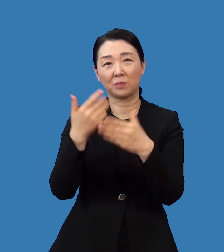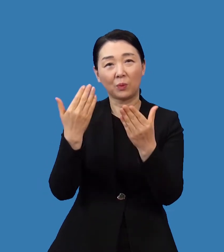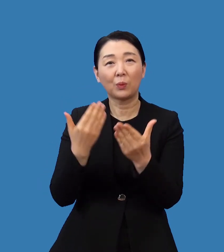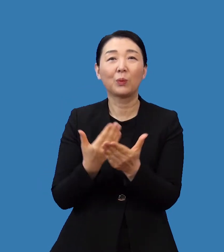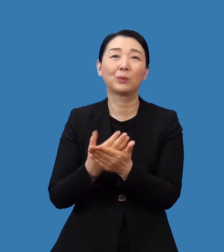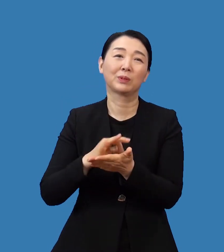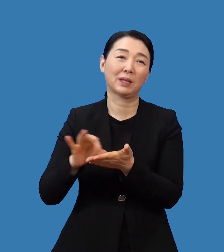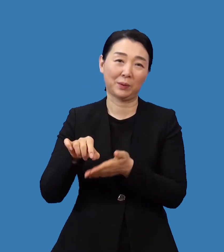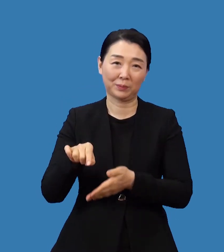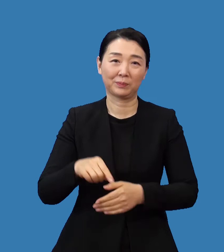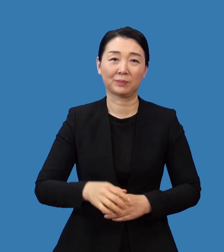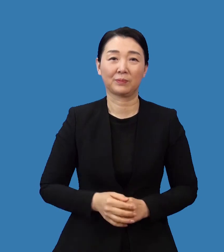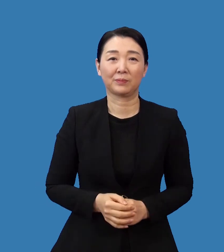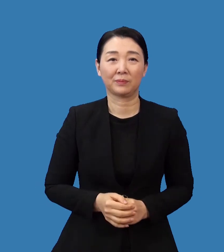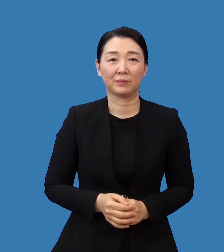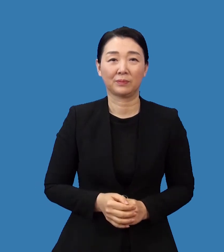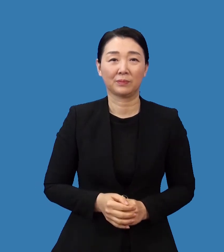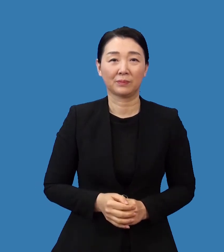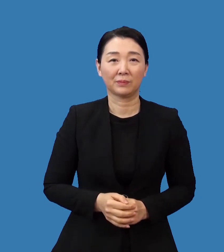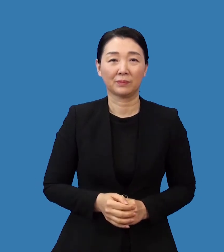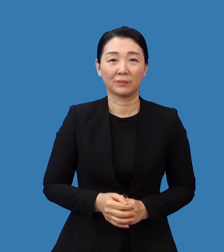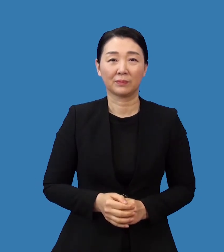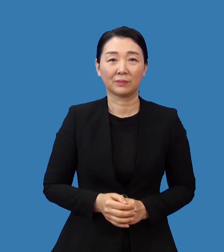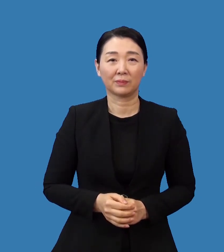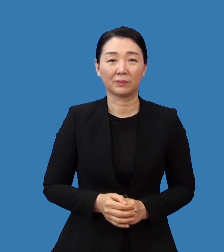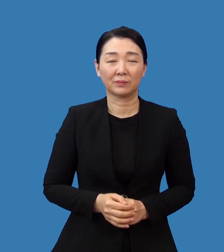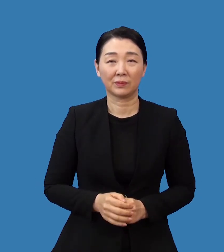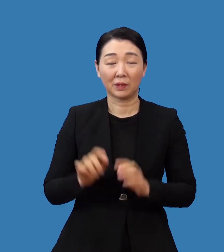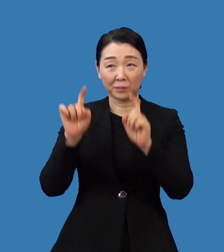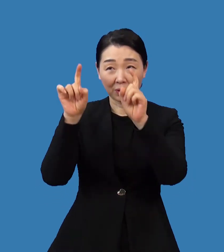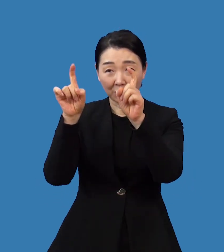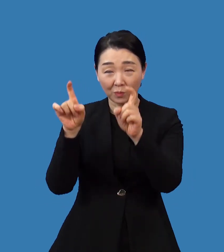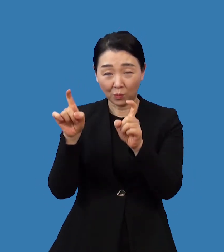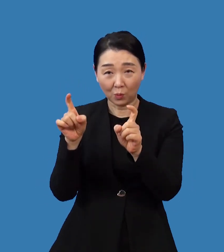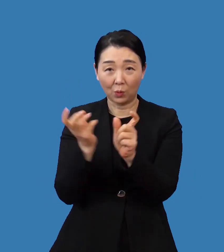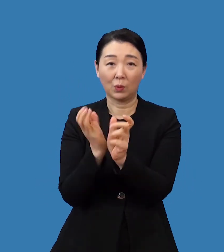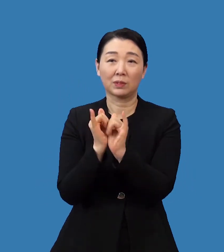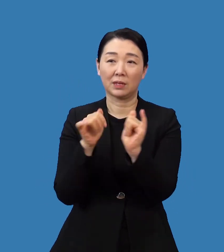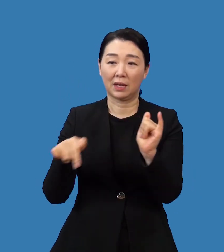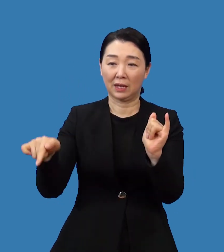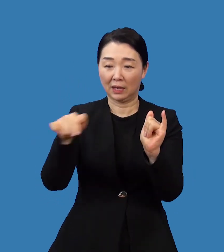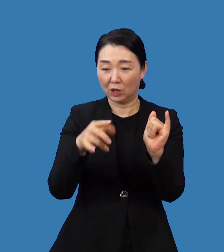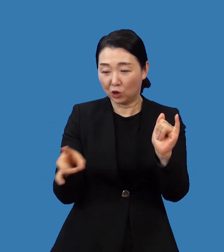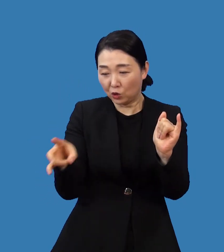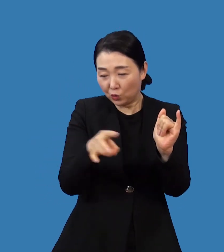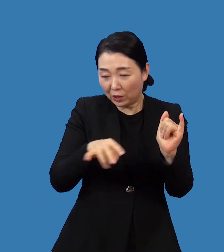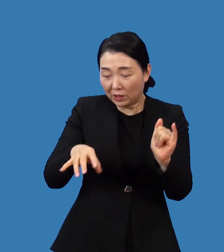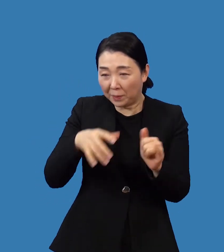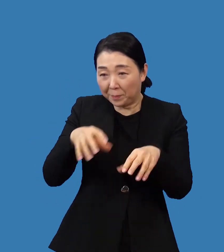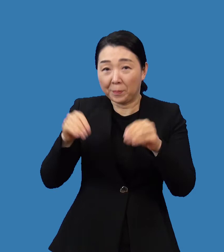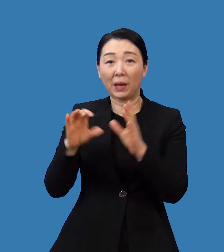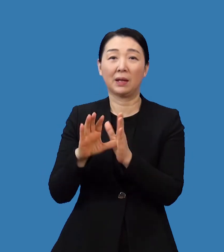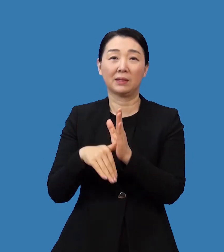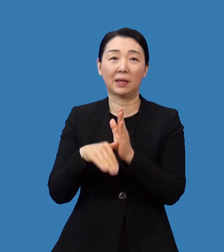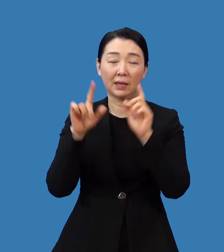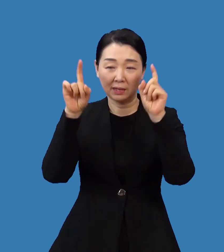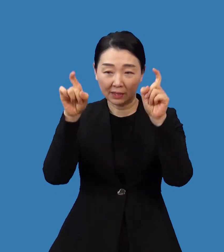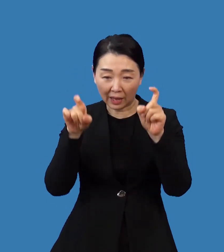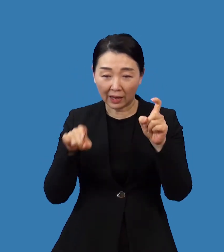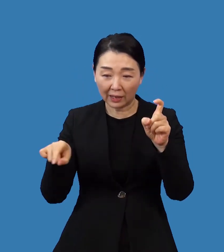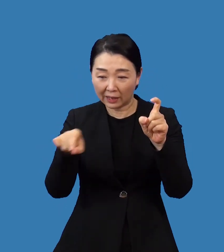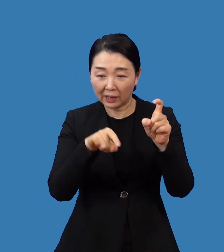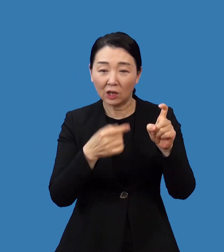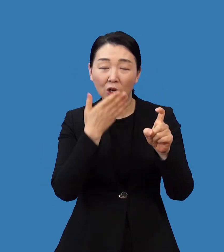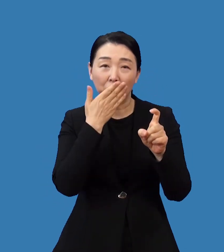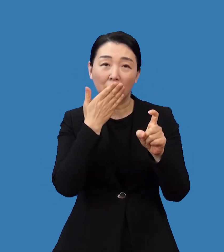수요가 상당히 컸다고 합니다. 그래서 목자들은 유대 땅 건기에는 양떼들에게